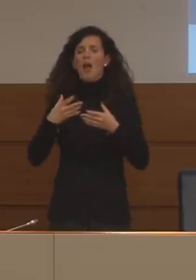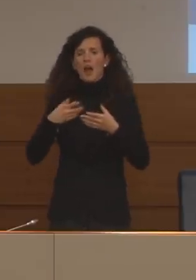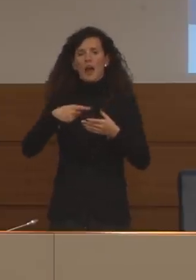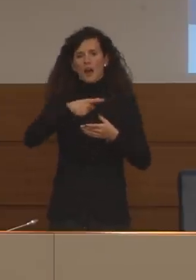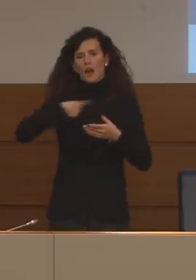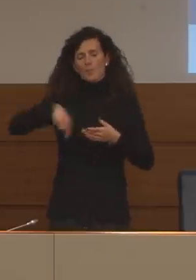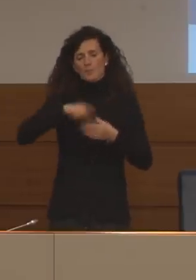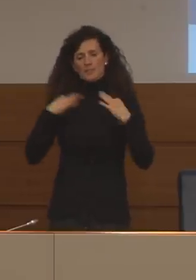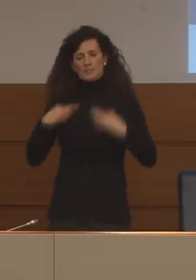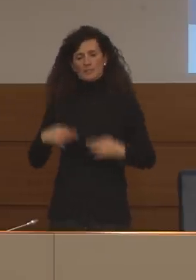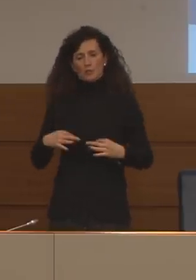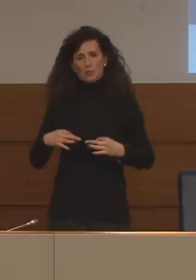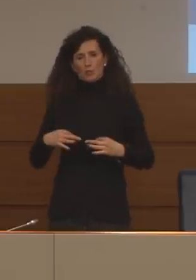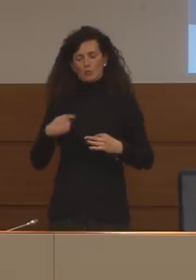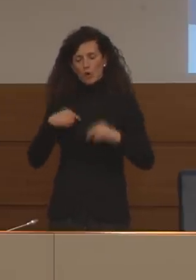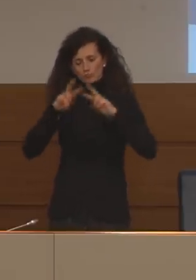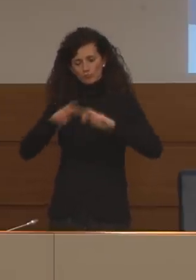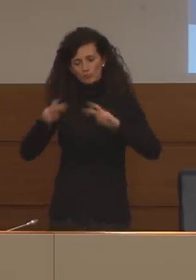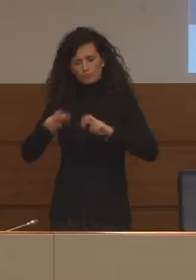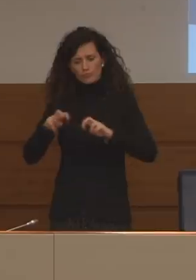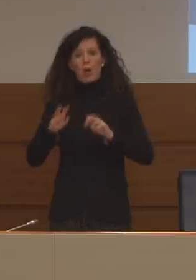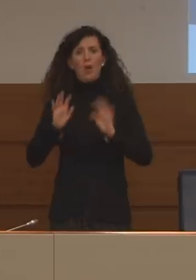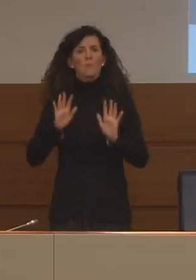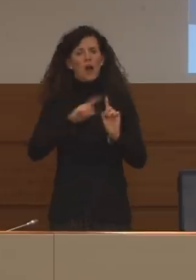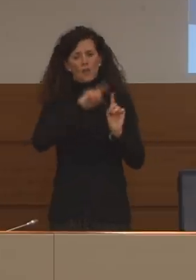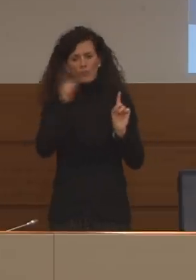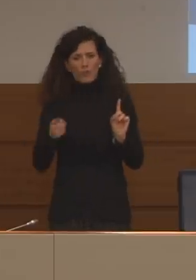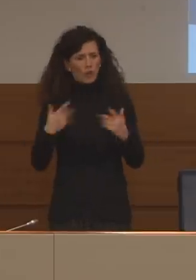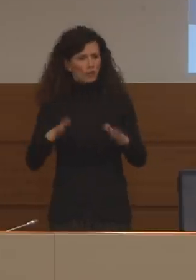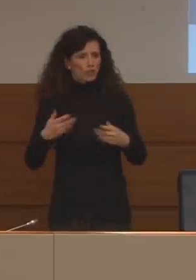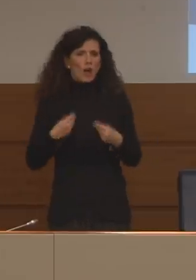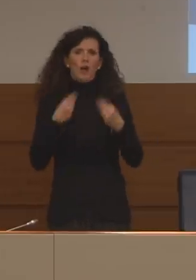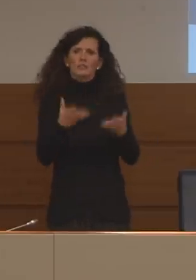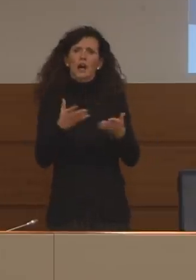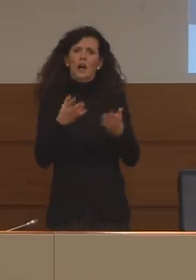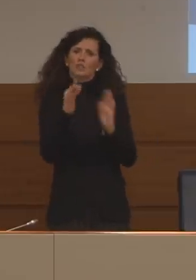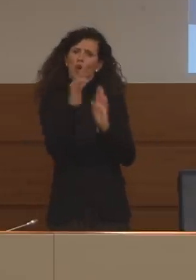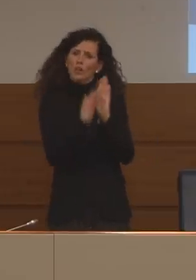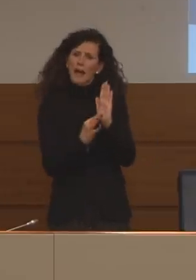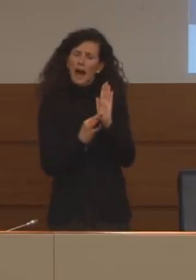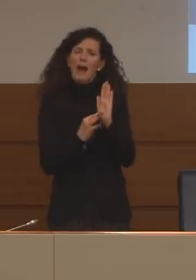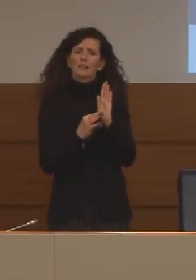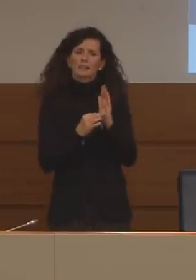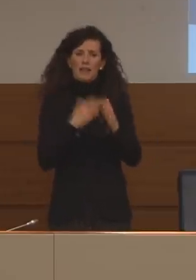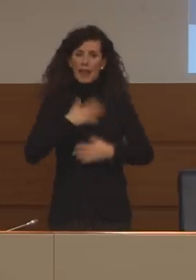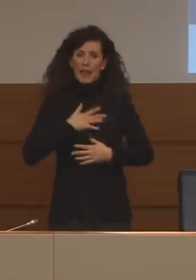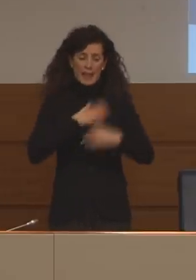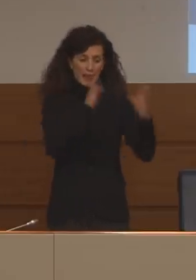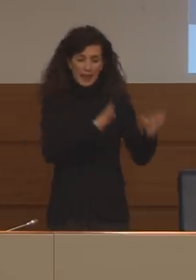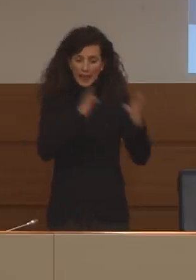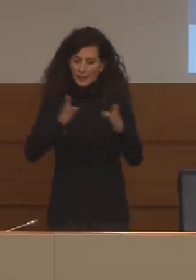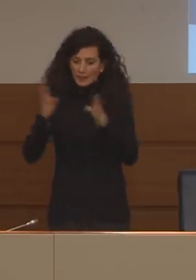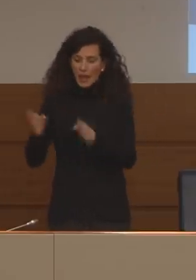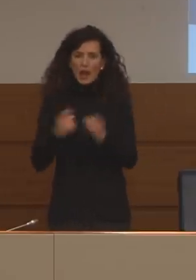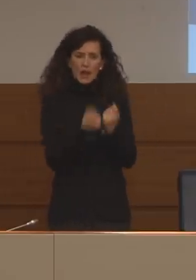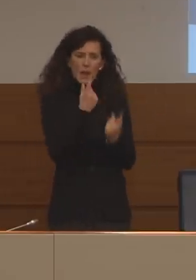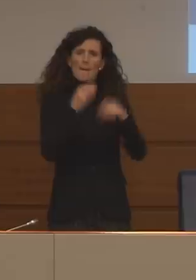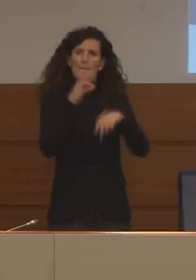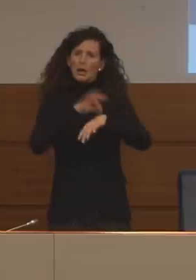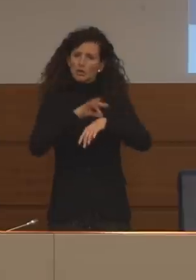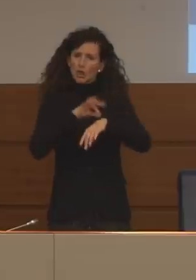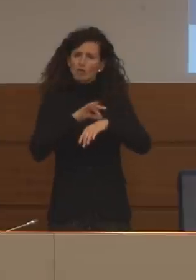ma i dati che già vi ho presentato in termini di corposità di fasce di età si mostrano chiaramente